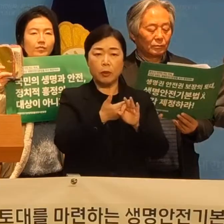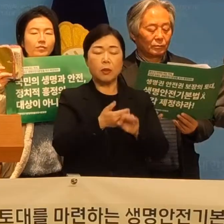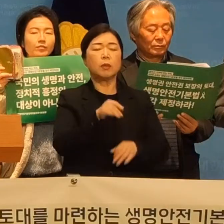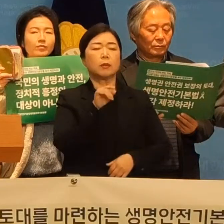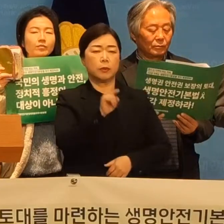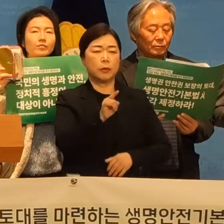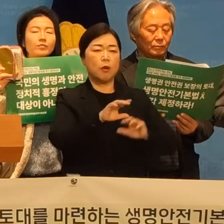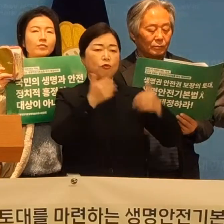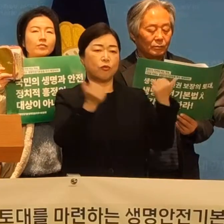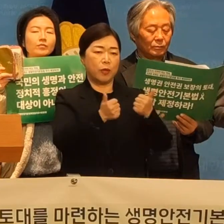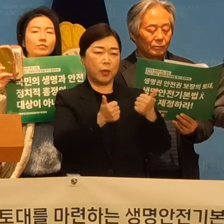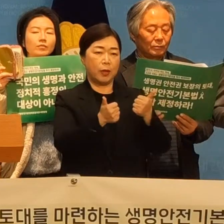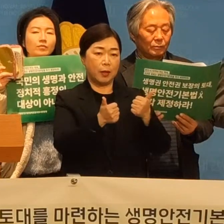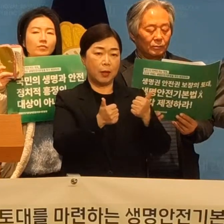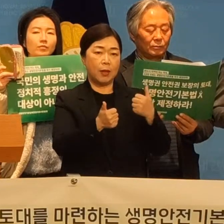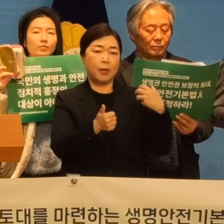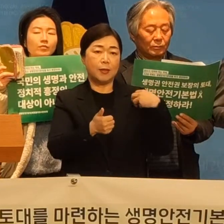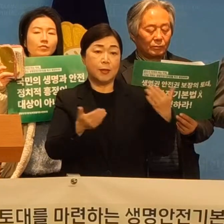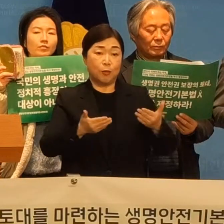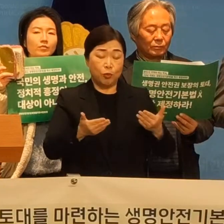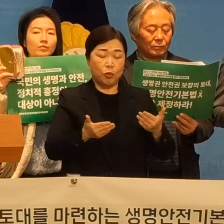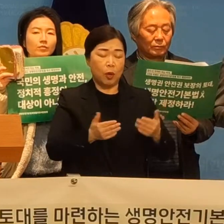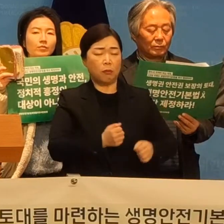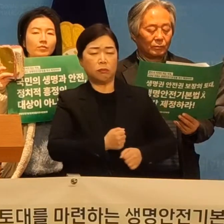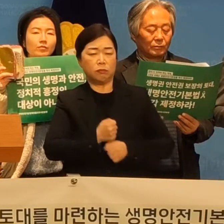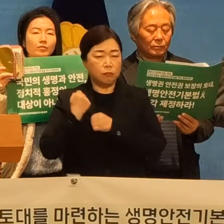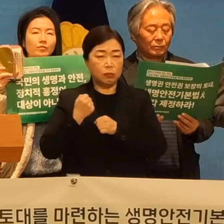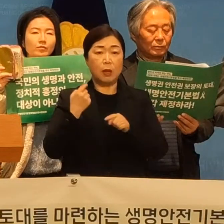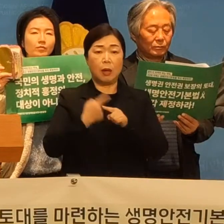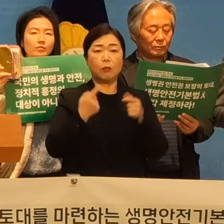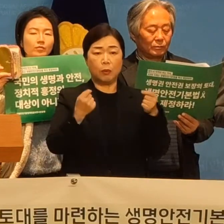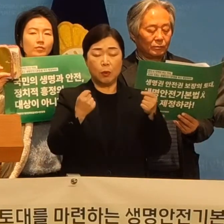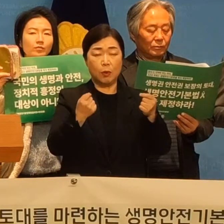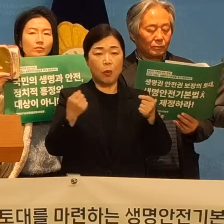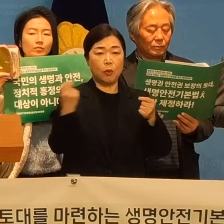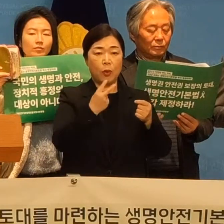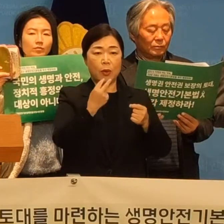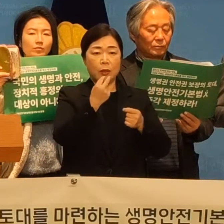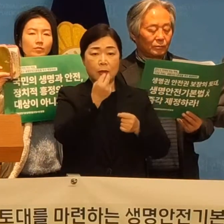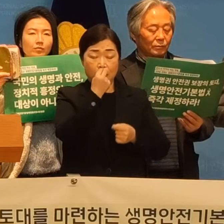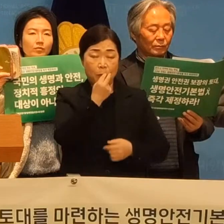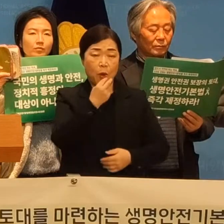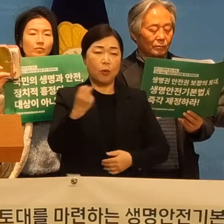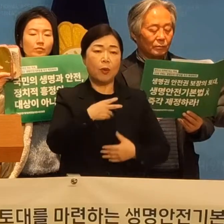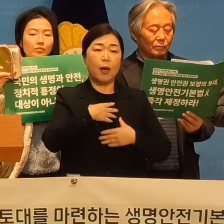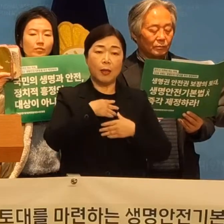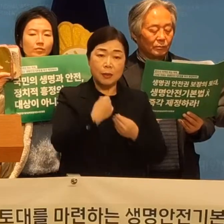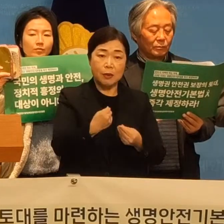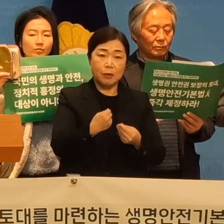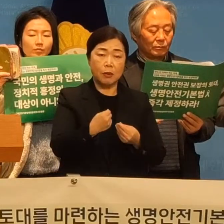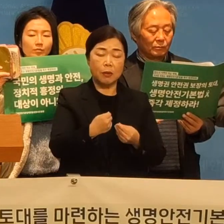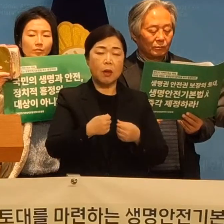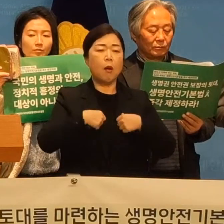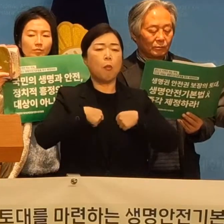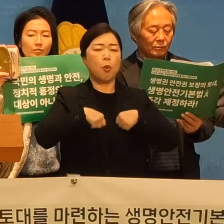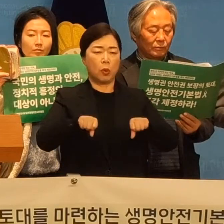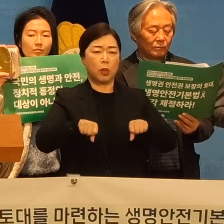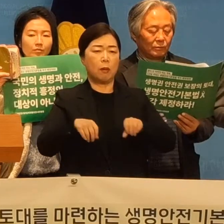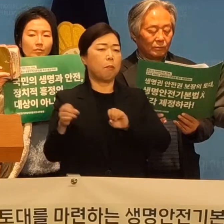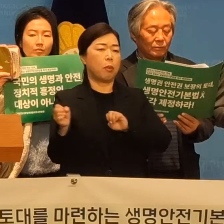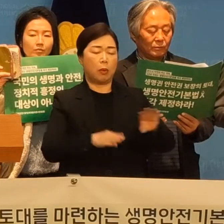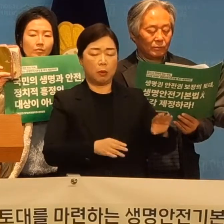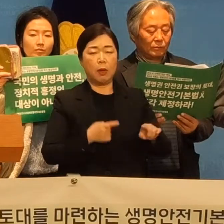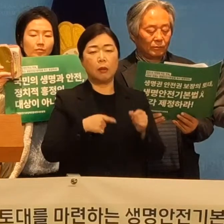이는 국회가 가진 책무를 방기하는 것을 넘어 생명과 안전을